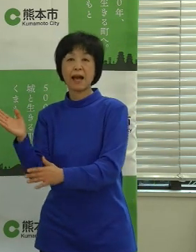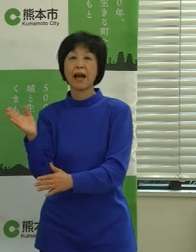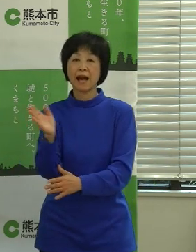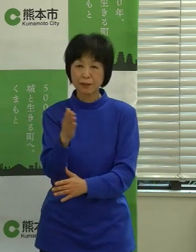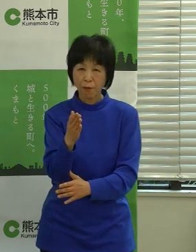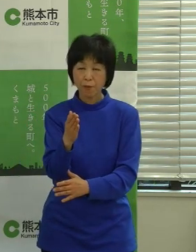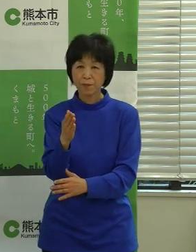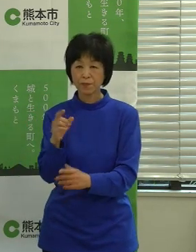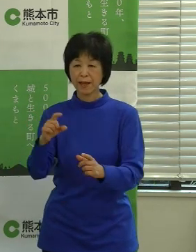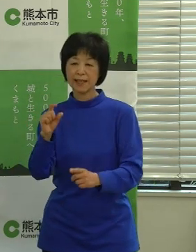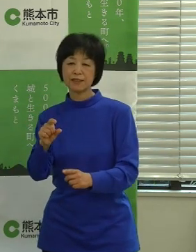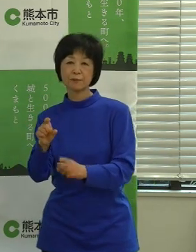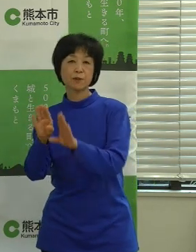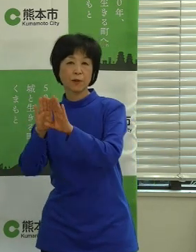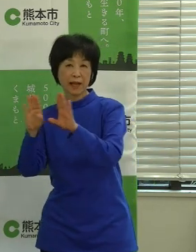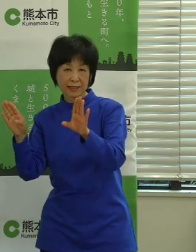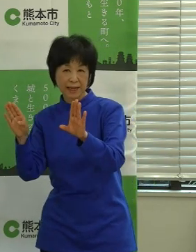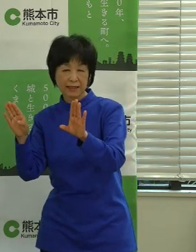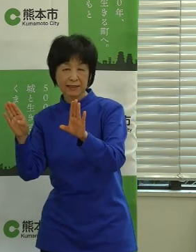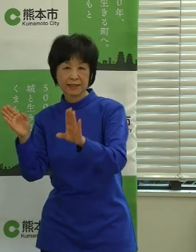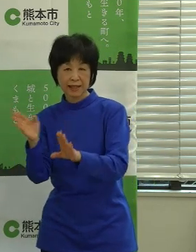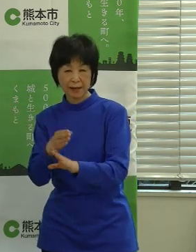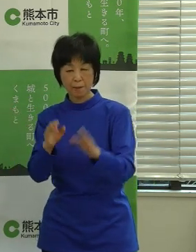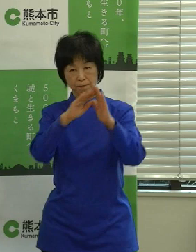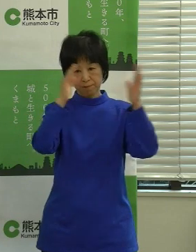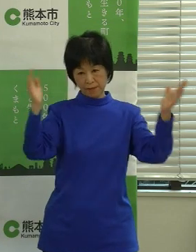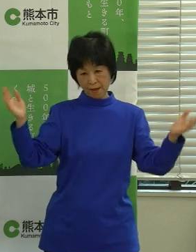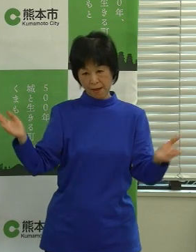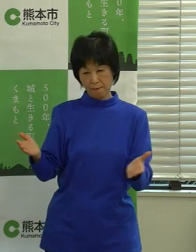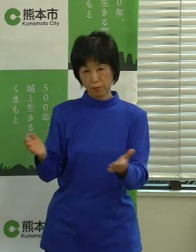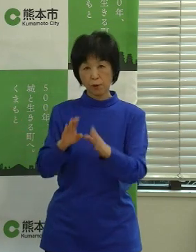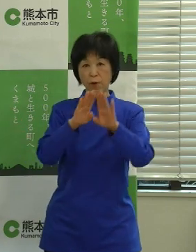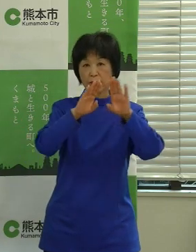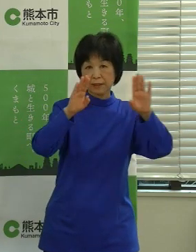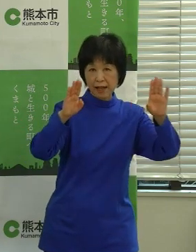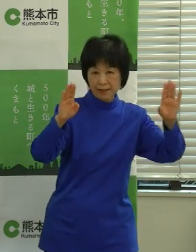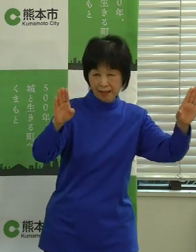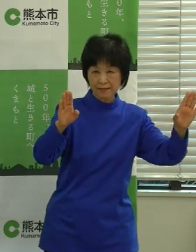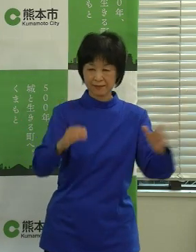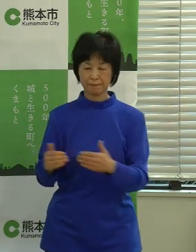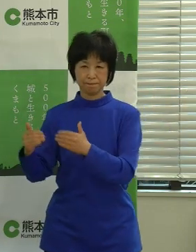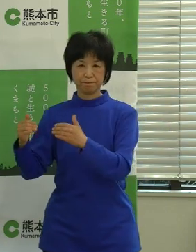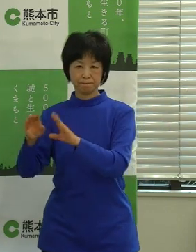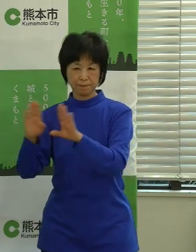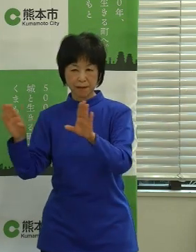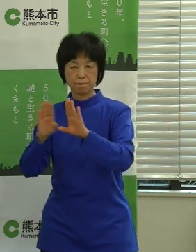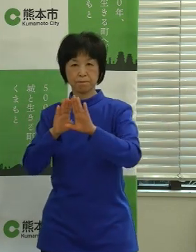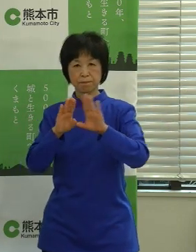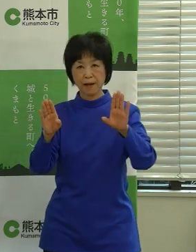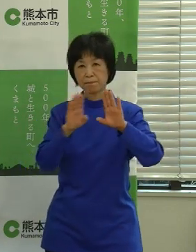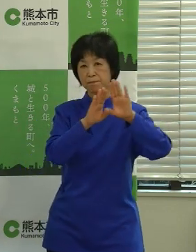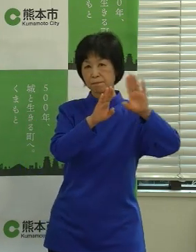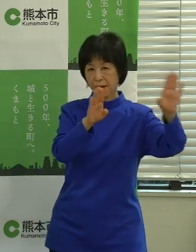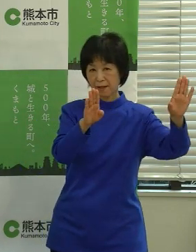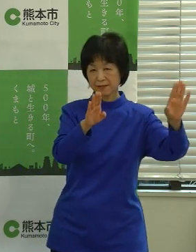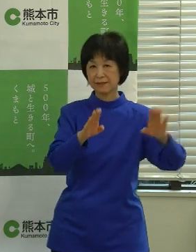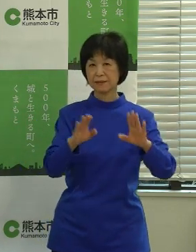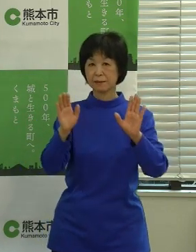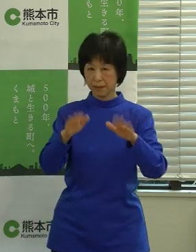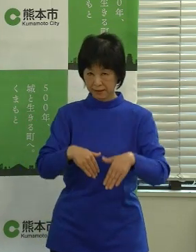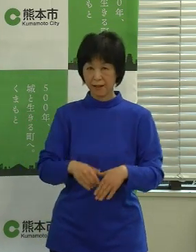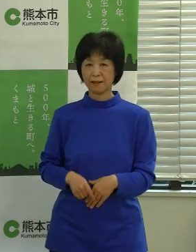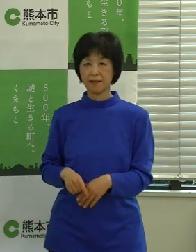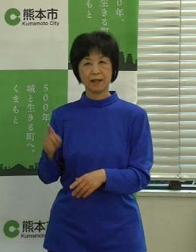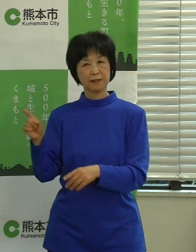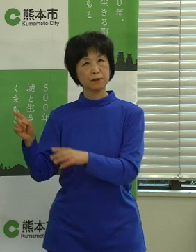分開園から全面開園ということで段階的に追って開園していきましたけども、あの時のことをすごく思い出しました